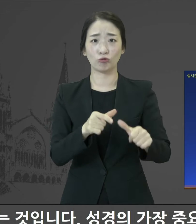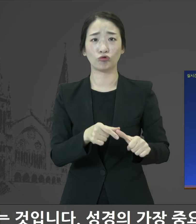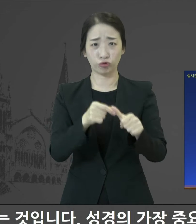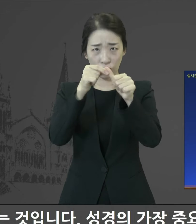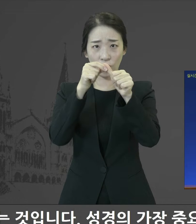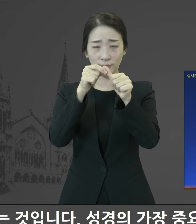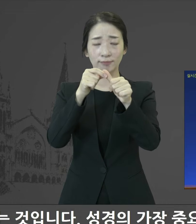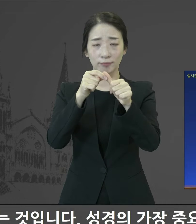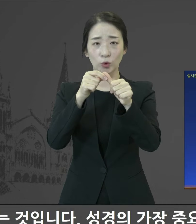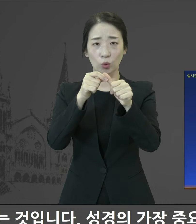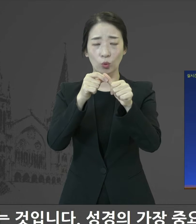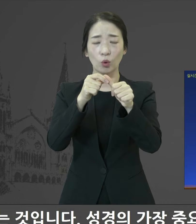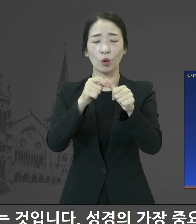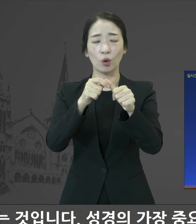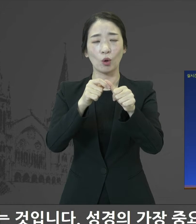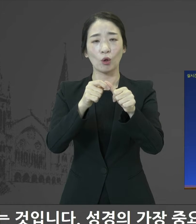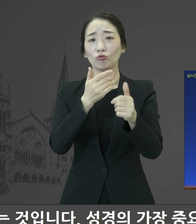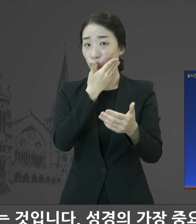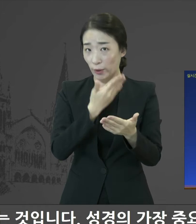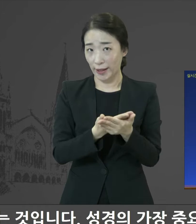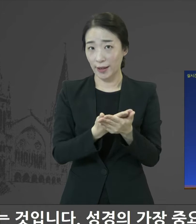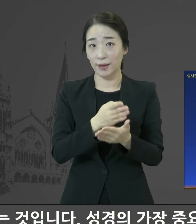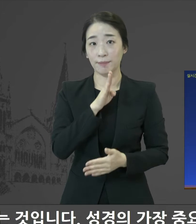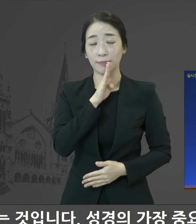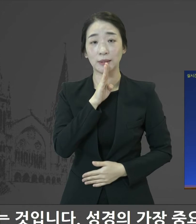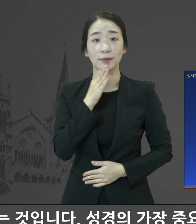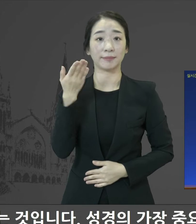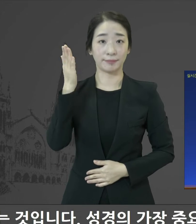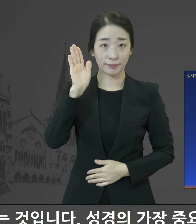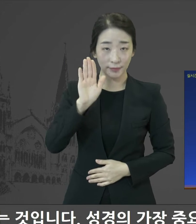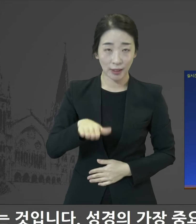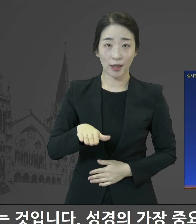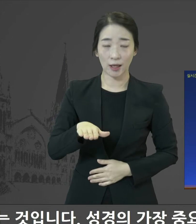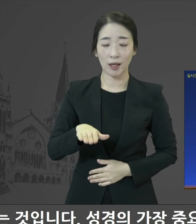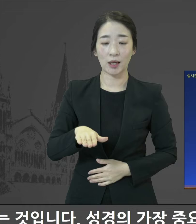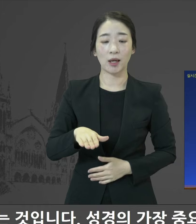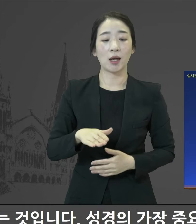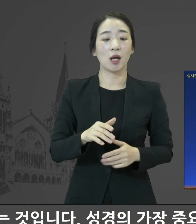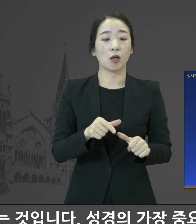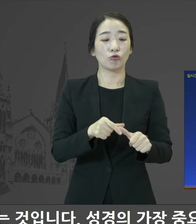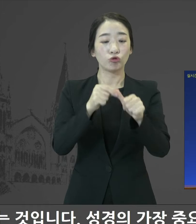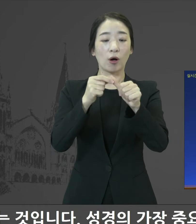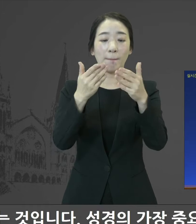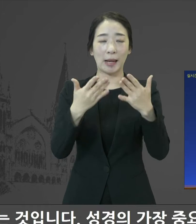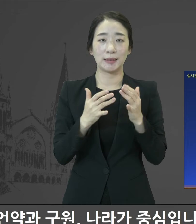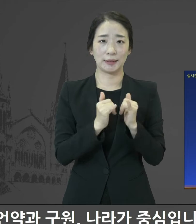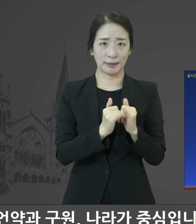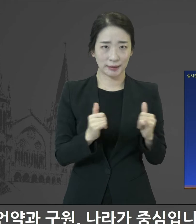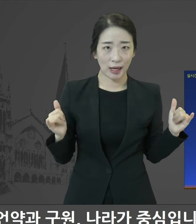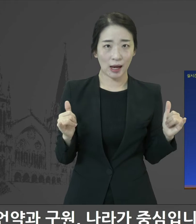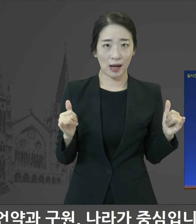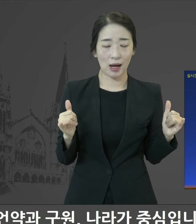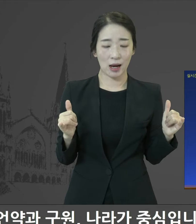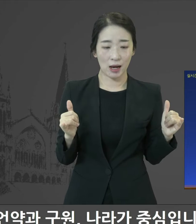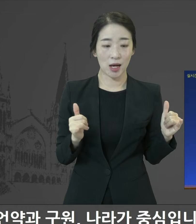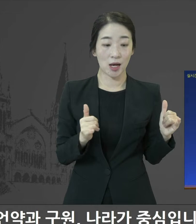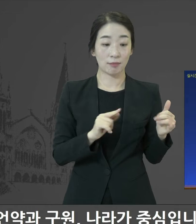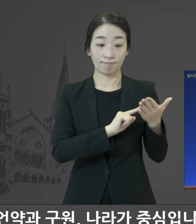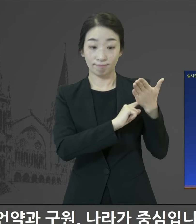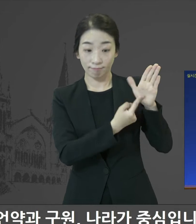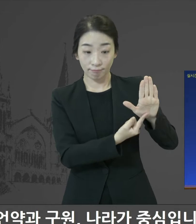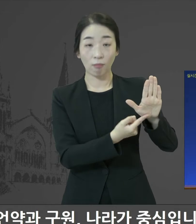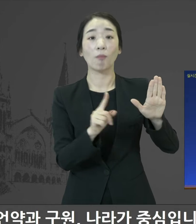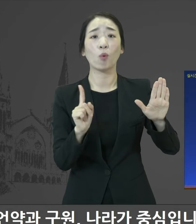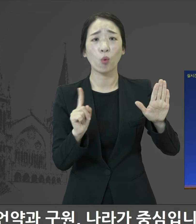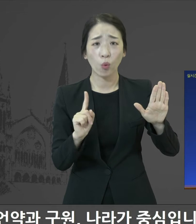것들이 중심이죠. 그런데 구원받은 백성들에게 나타나야 되는 것, 구원받은 사람이 가진 덕목으로 무엇이